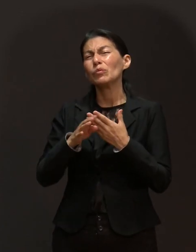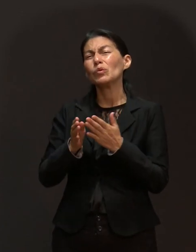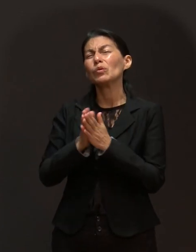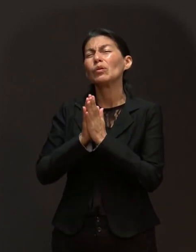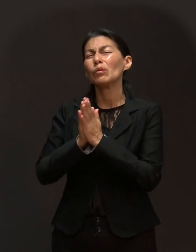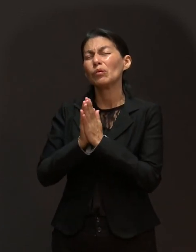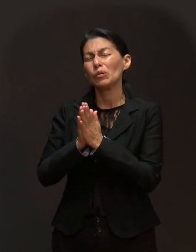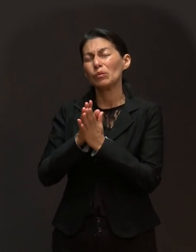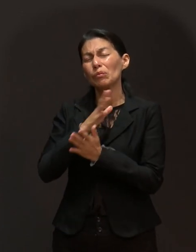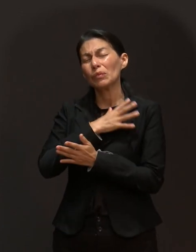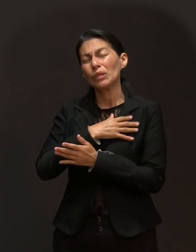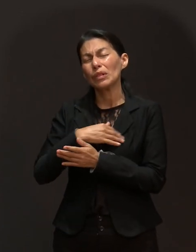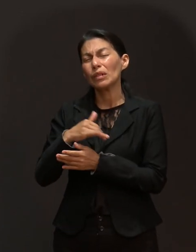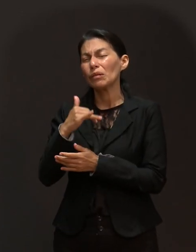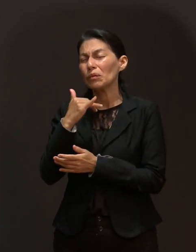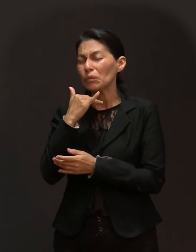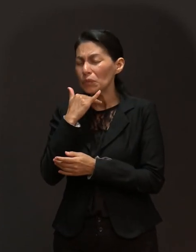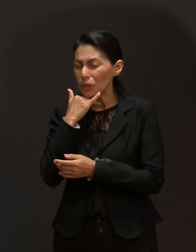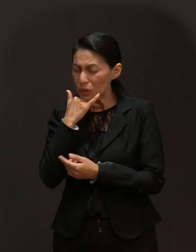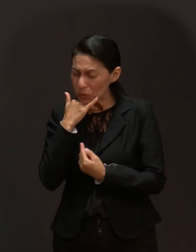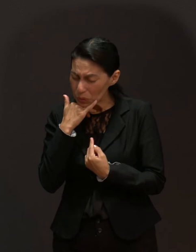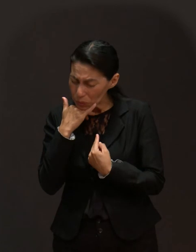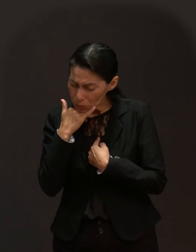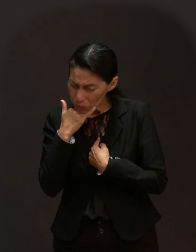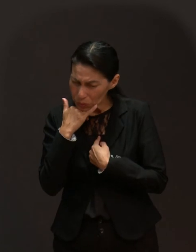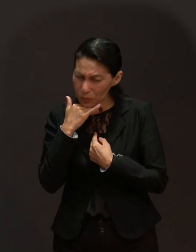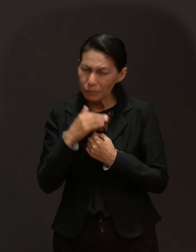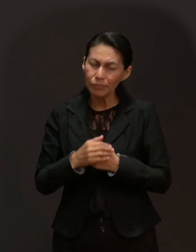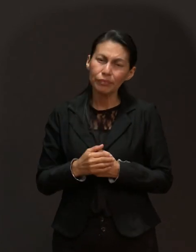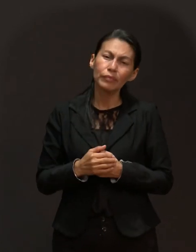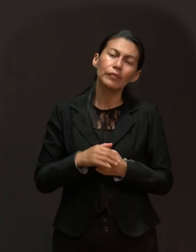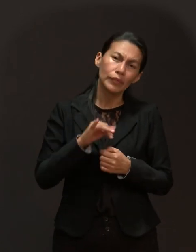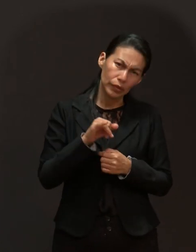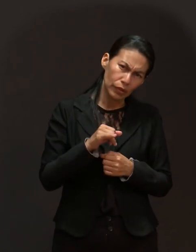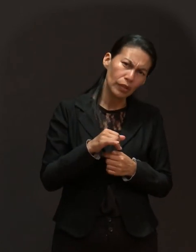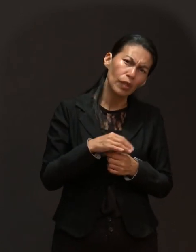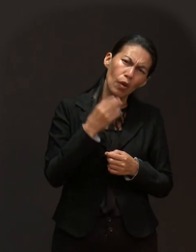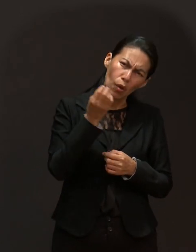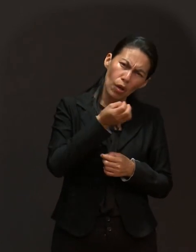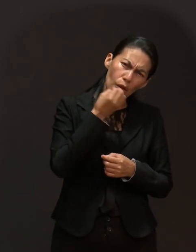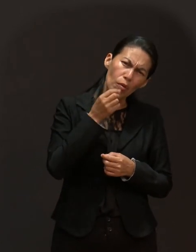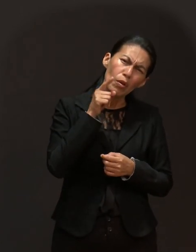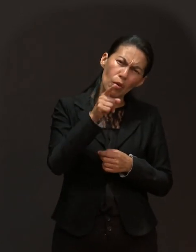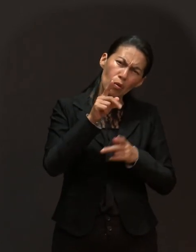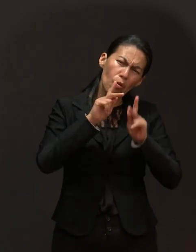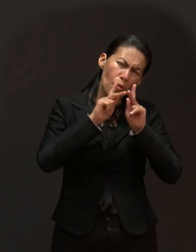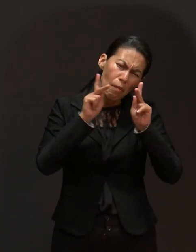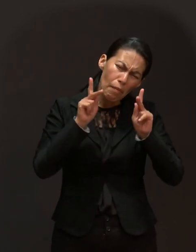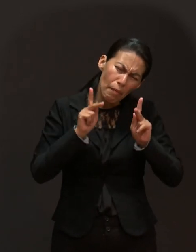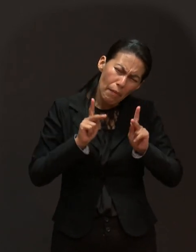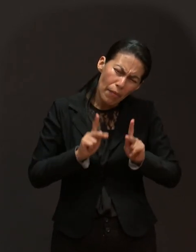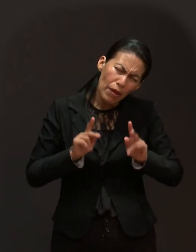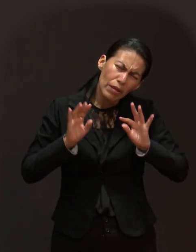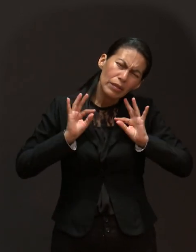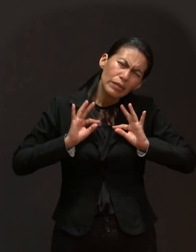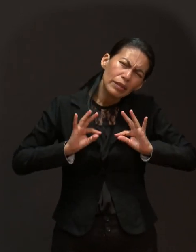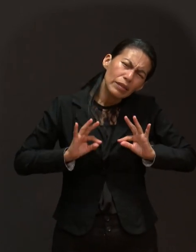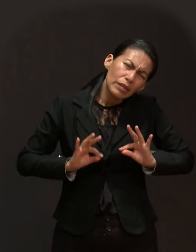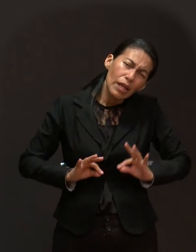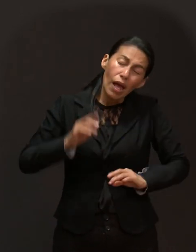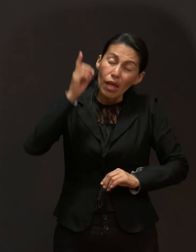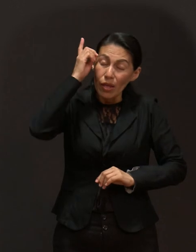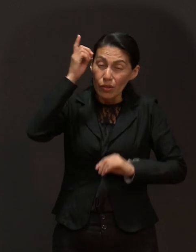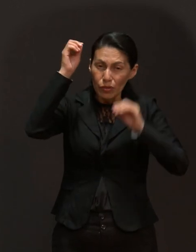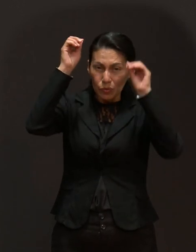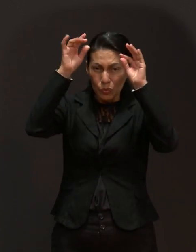hacia mí María Elena Estaremos orando Para que haya paz en tu corazón Y Dios ponga